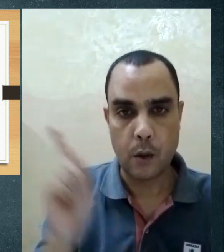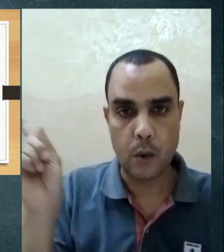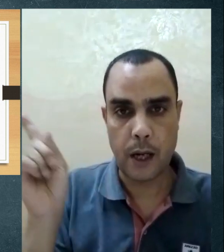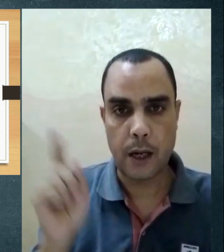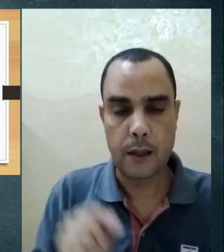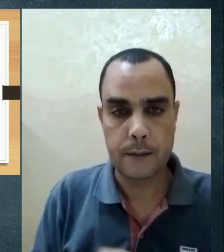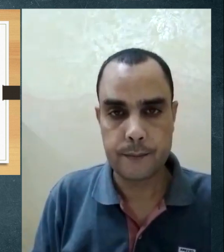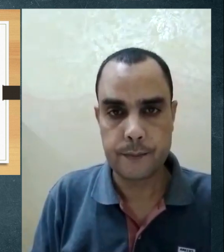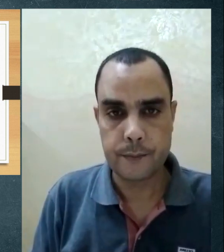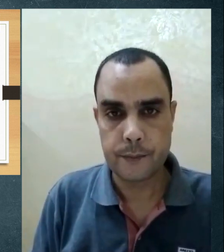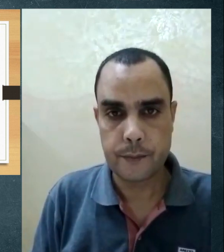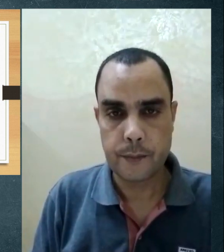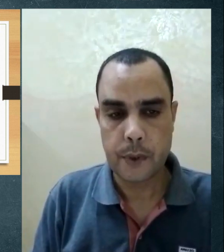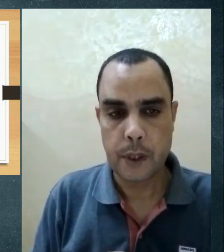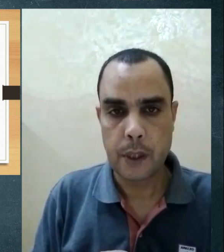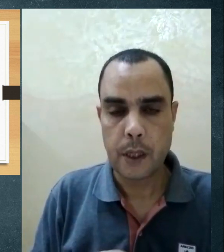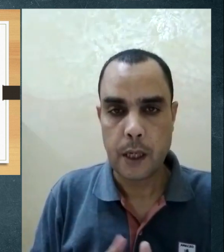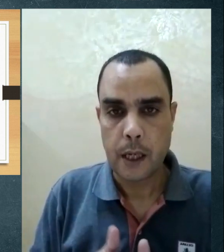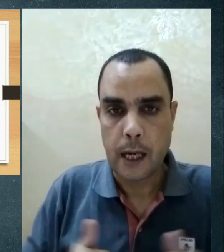هو